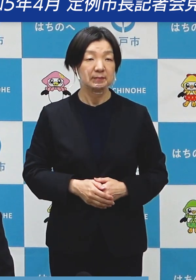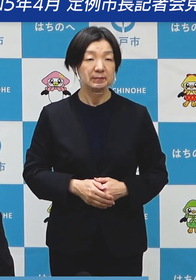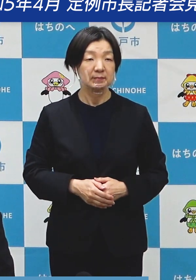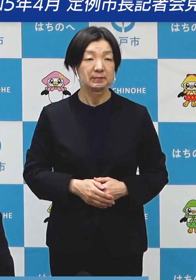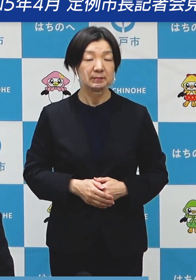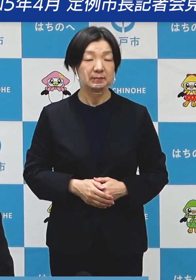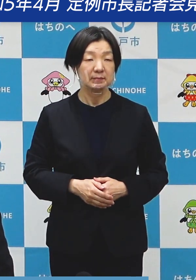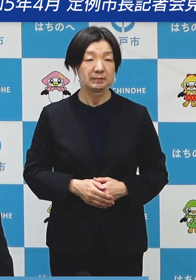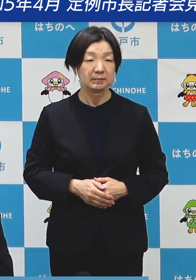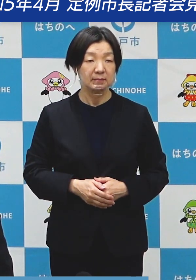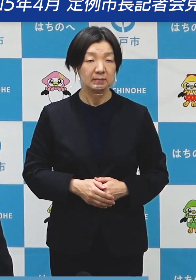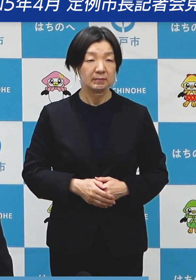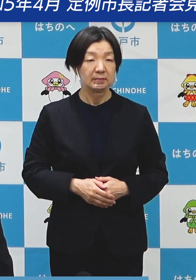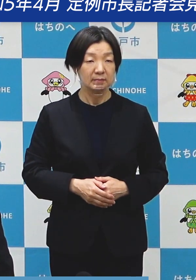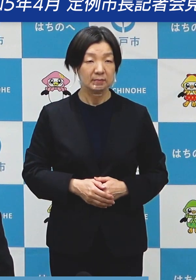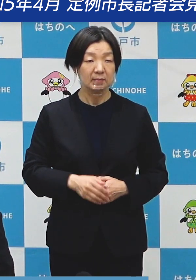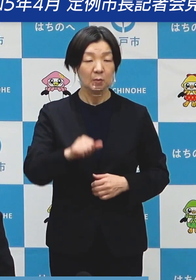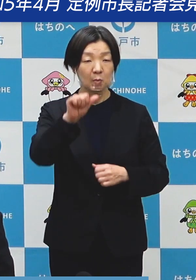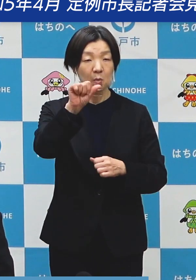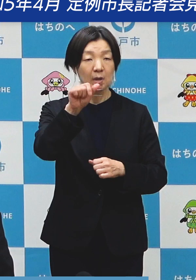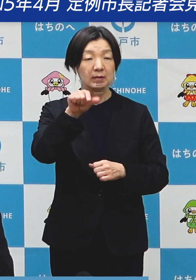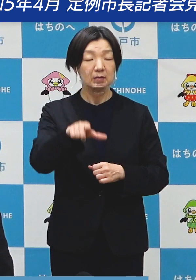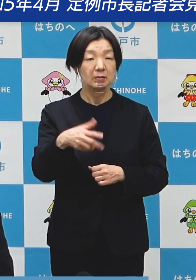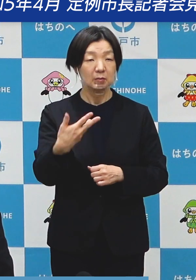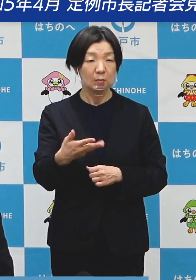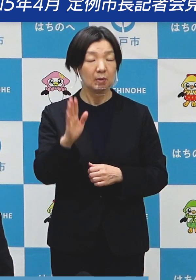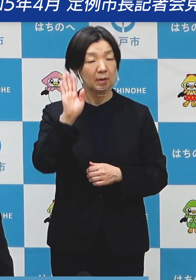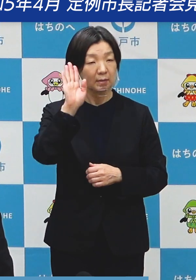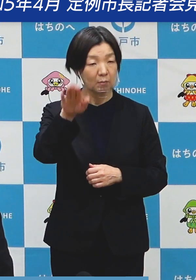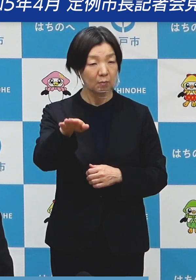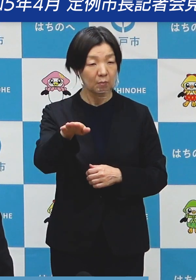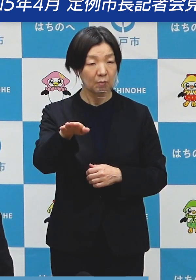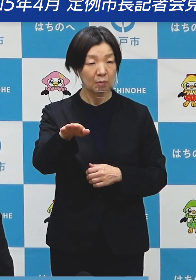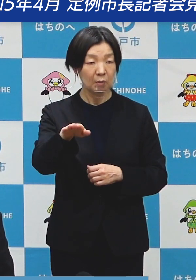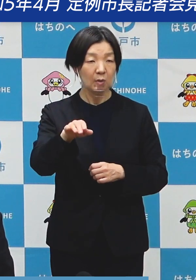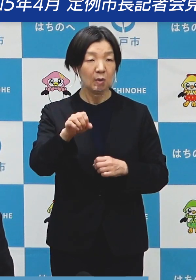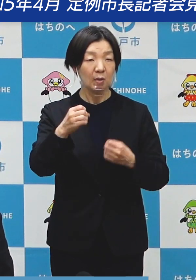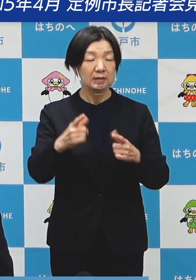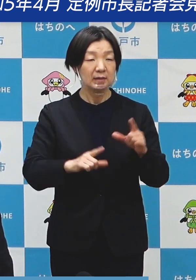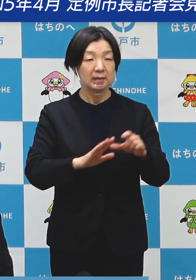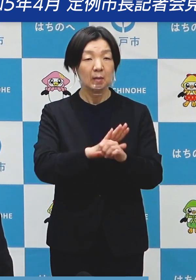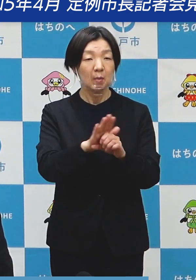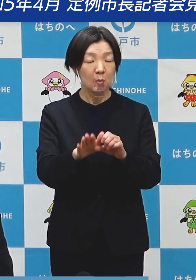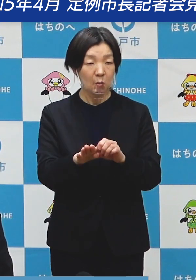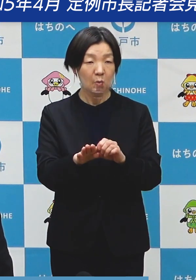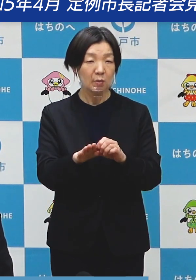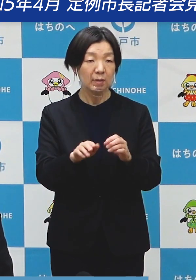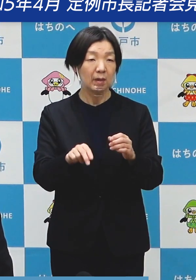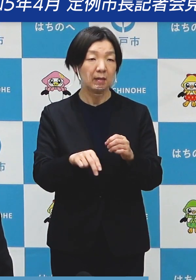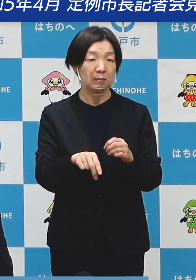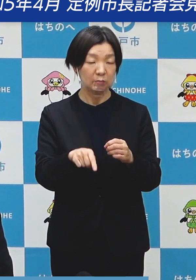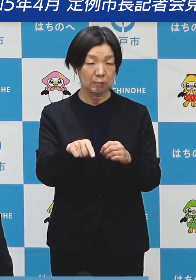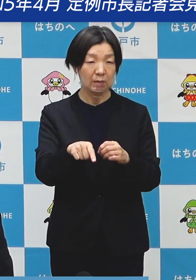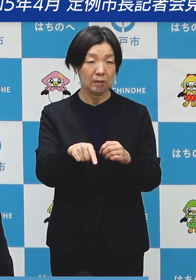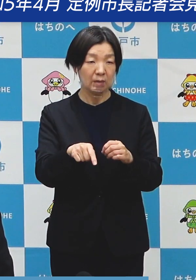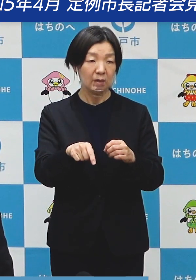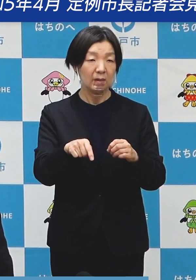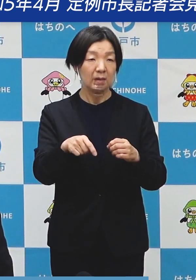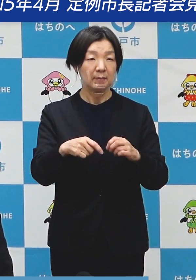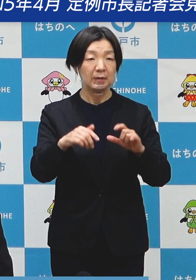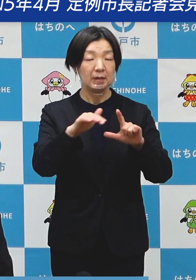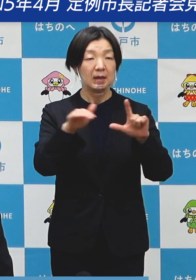来る5月8日以降新型コロナの位置付けは5類感染症に変更され